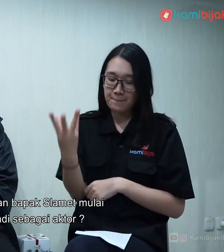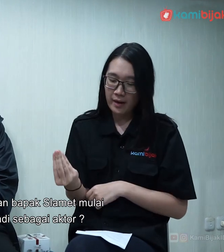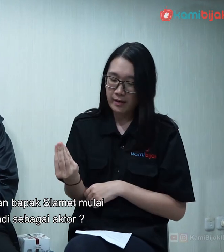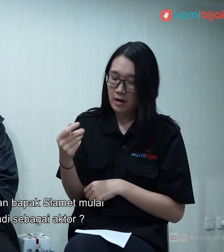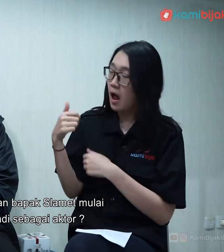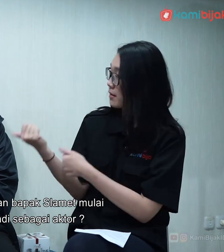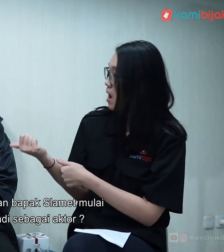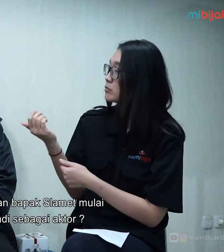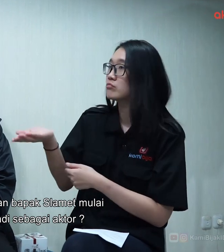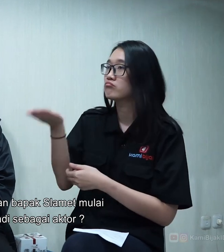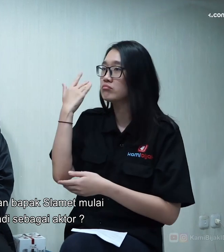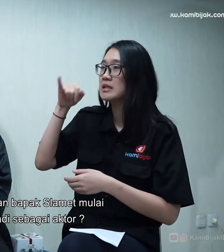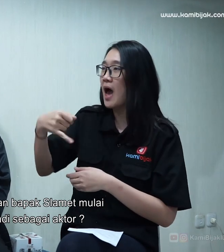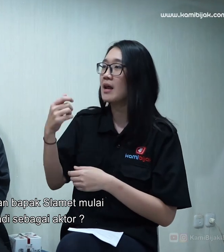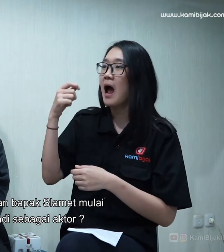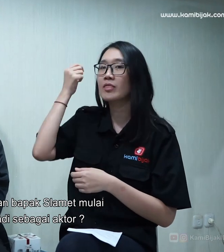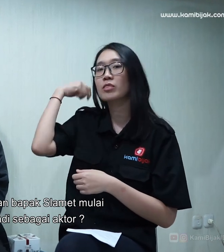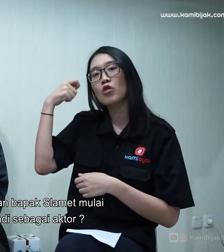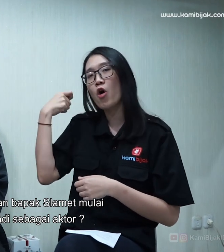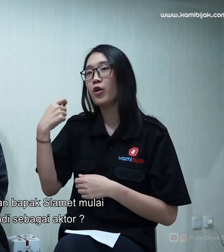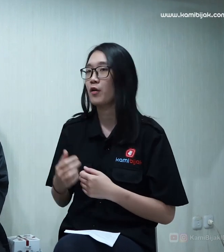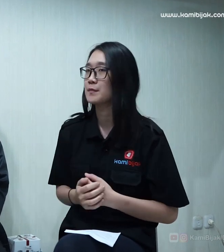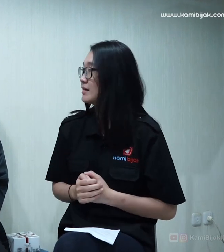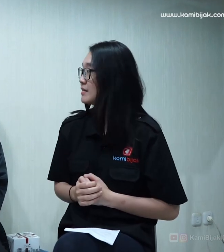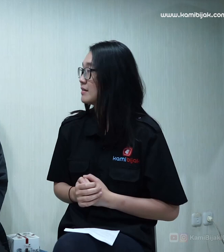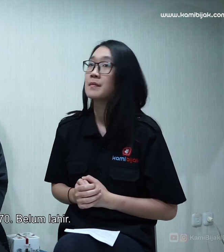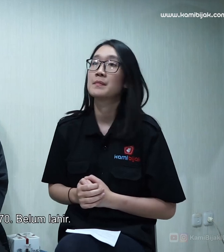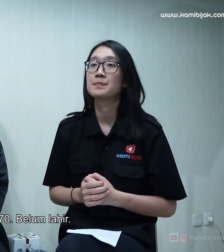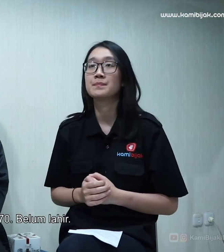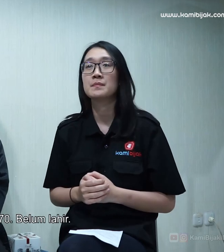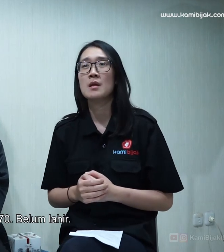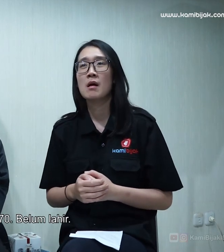pertanyaan. Sejak kapan Bapak Selamat mulai menjadi sebagai